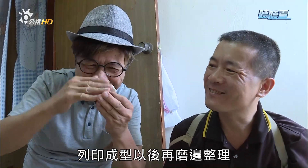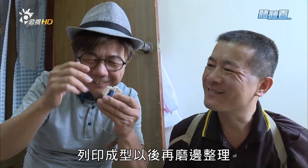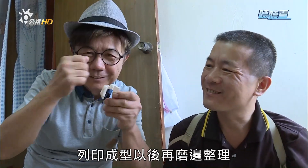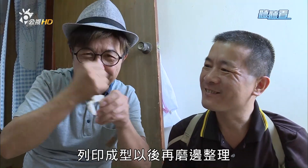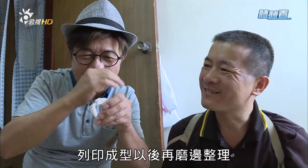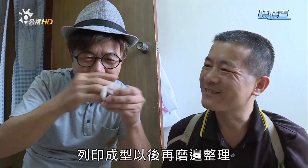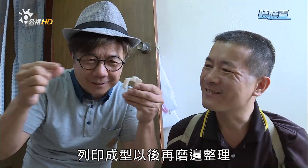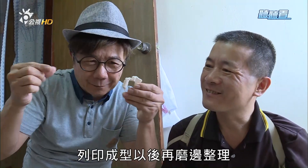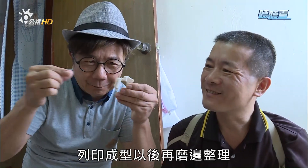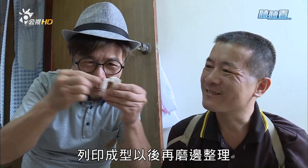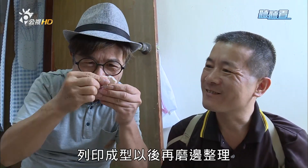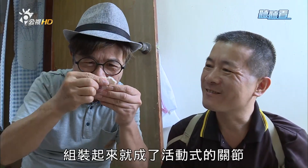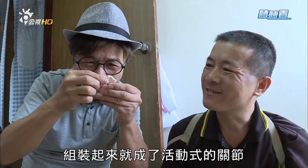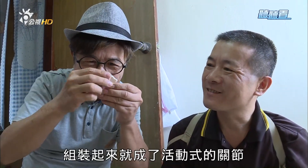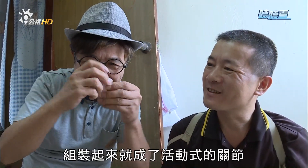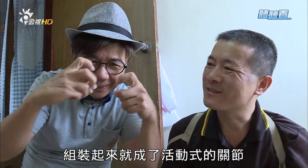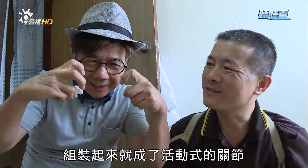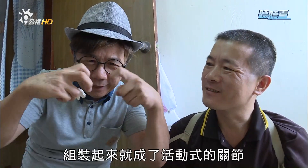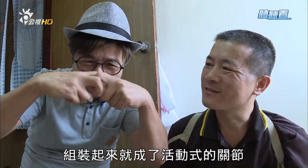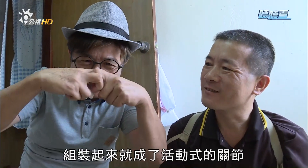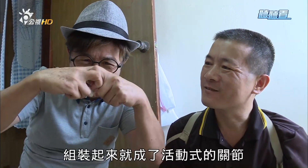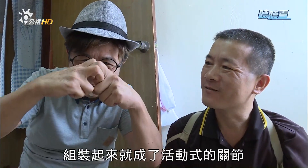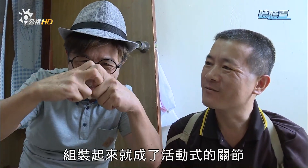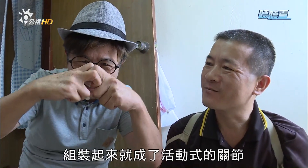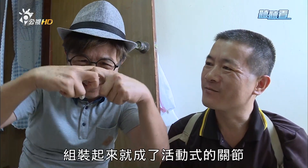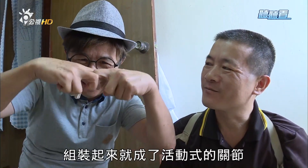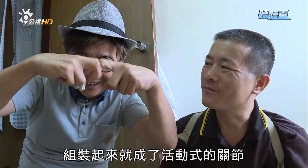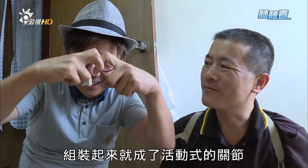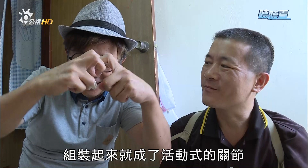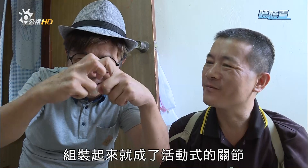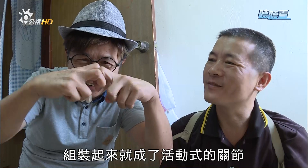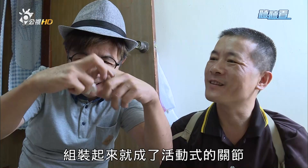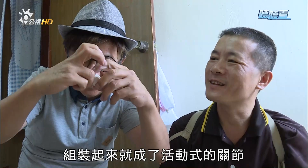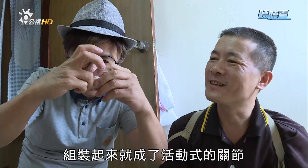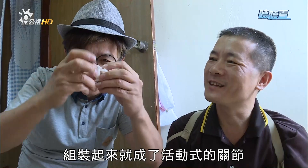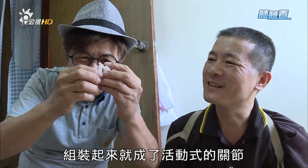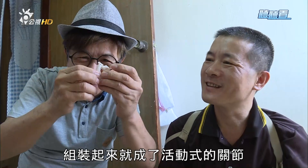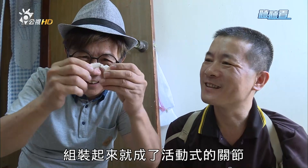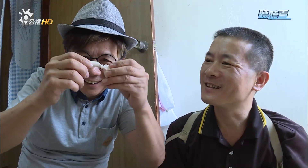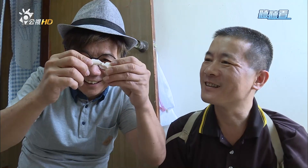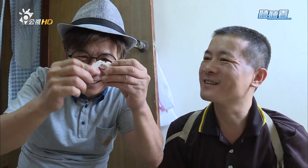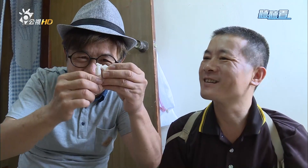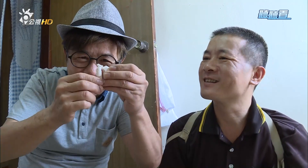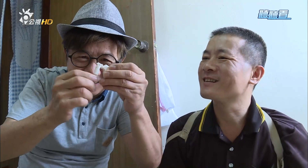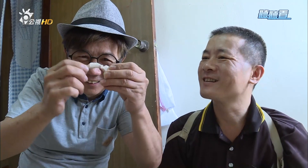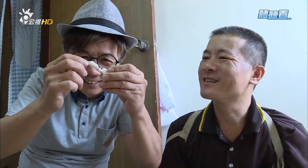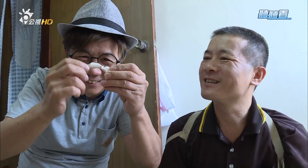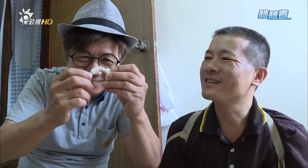再磨边整理组装起来就成了活动式的关节啊。